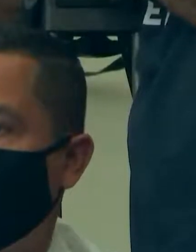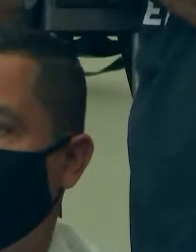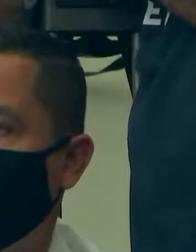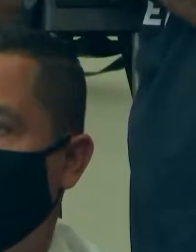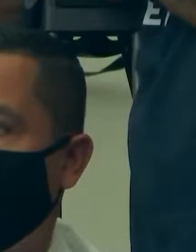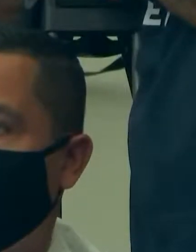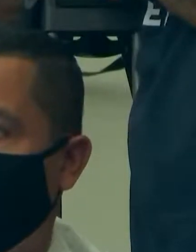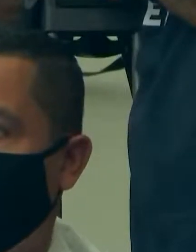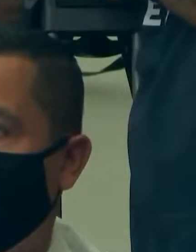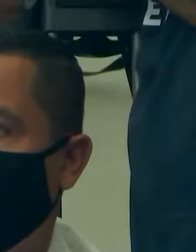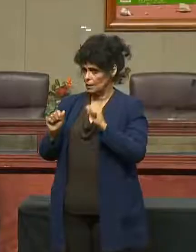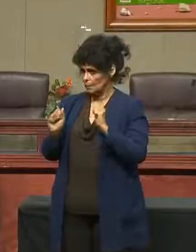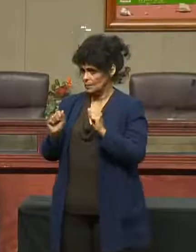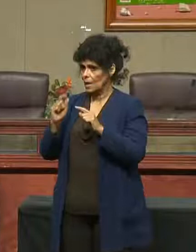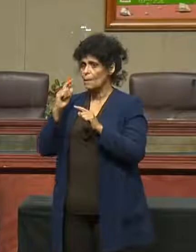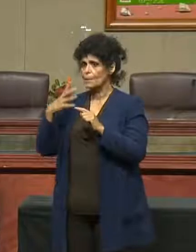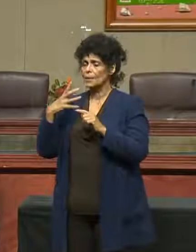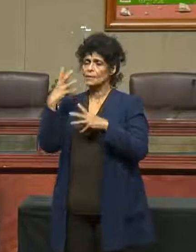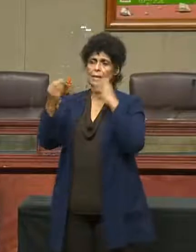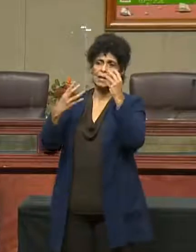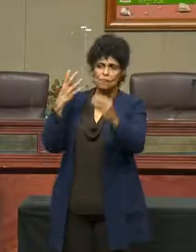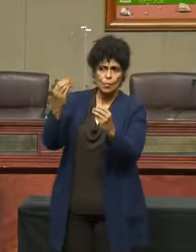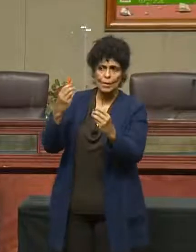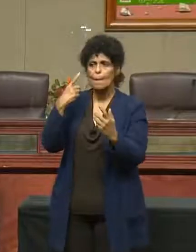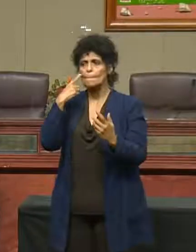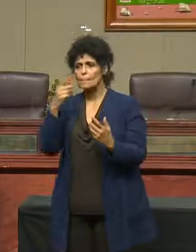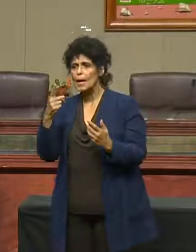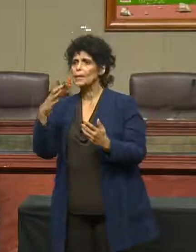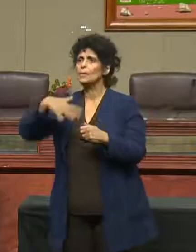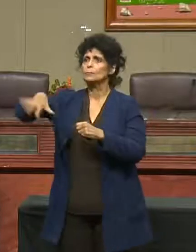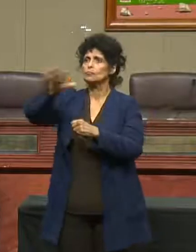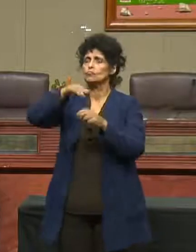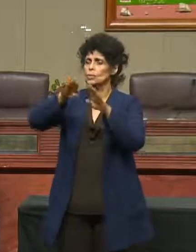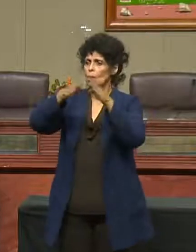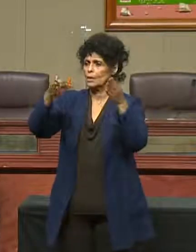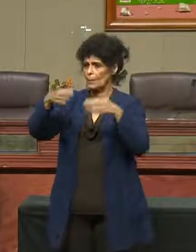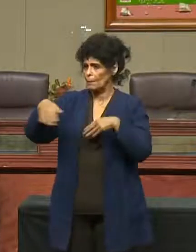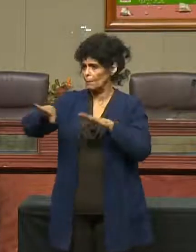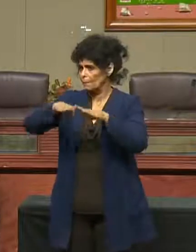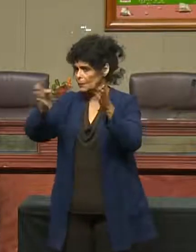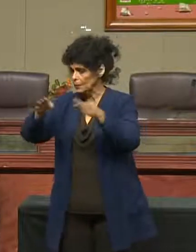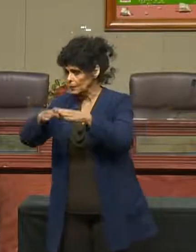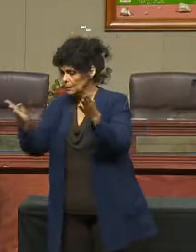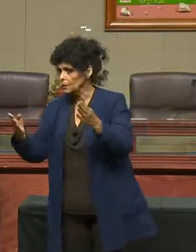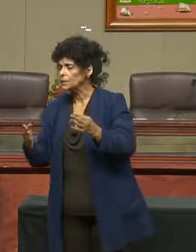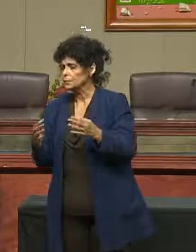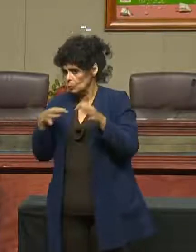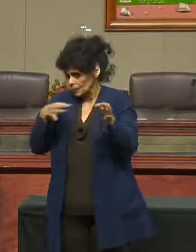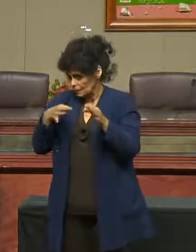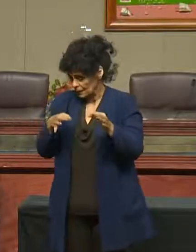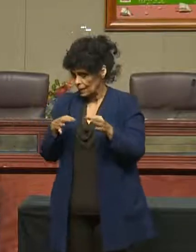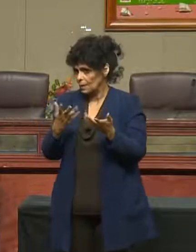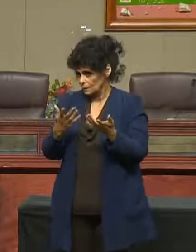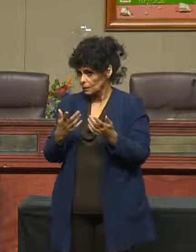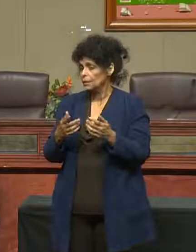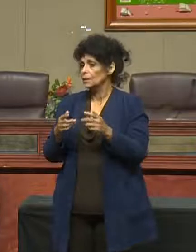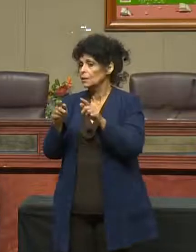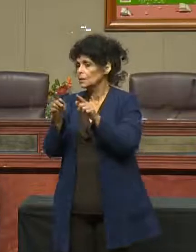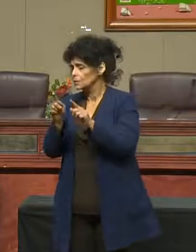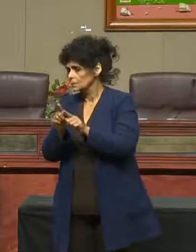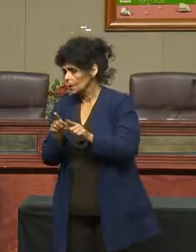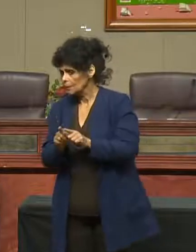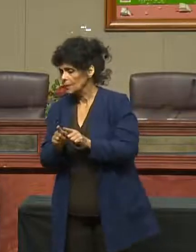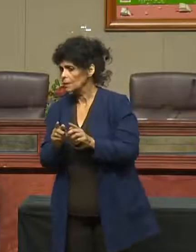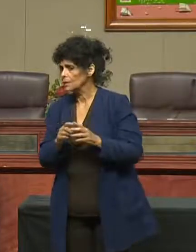hacer ejercicios al aire libre. Y si nos lo explica esa parte en español. Y al mayor, en inglés, no sé si después que usted me